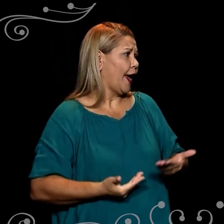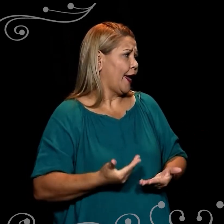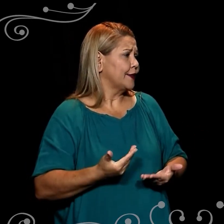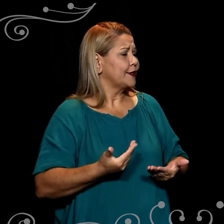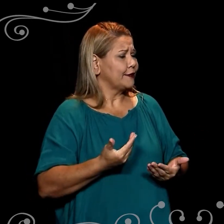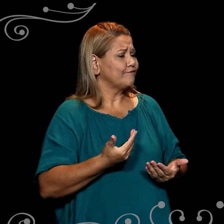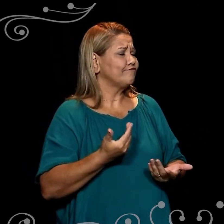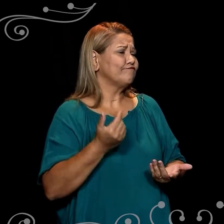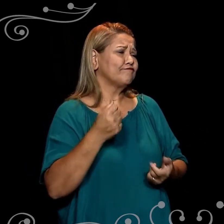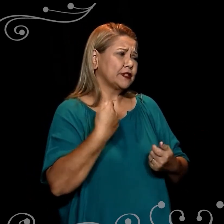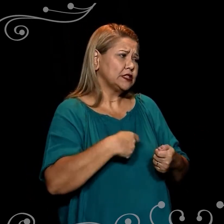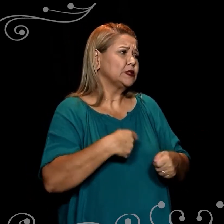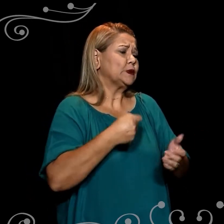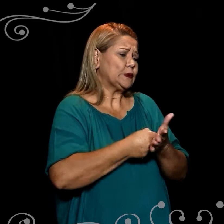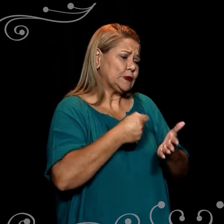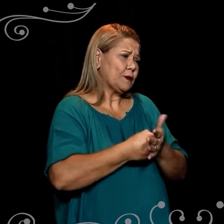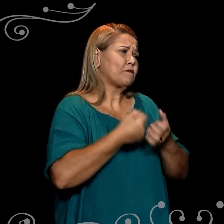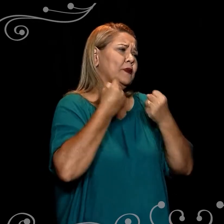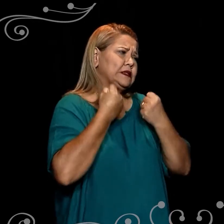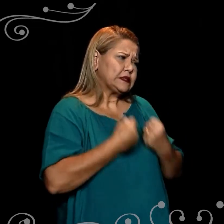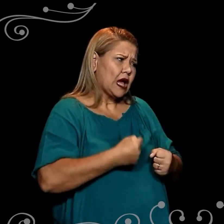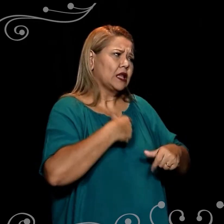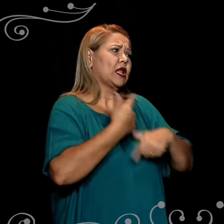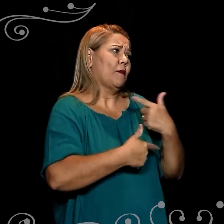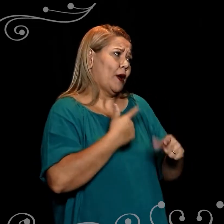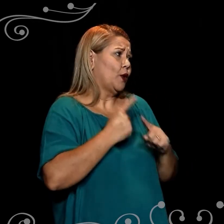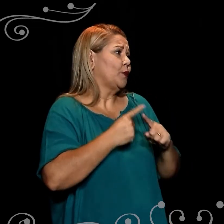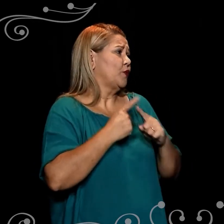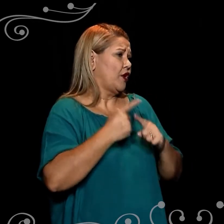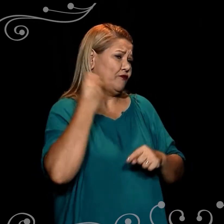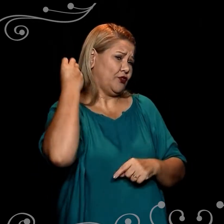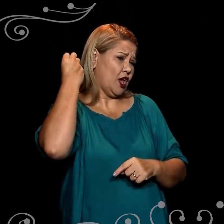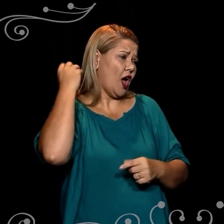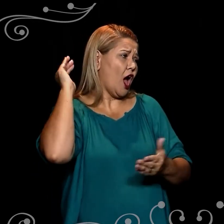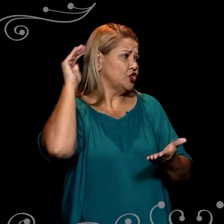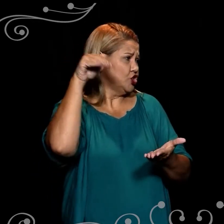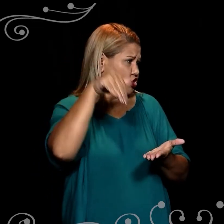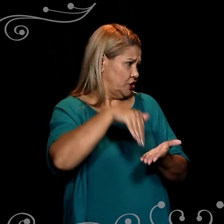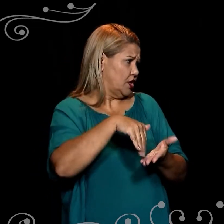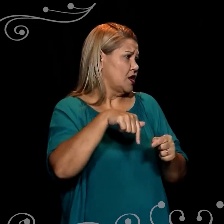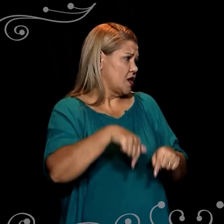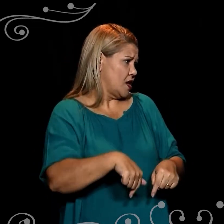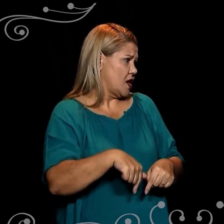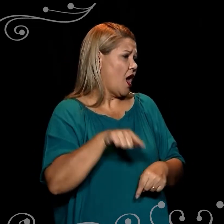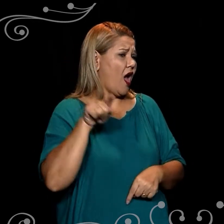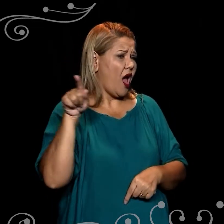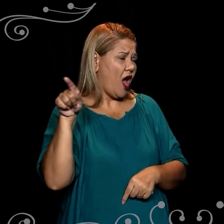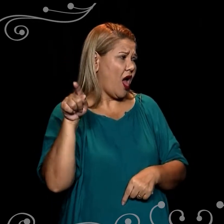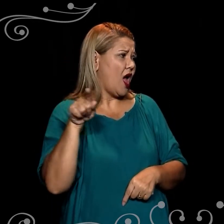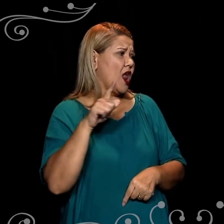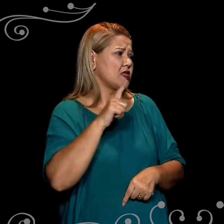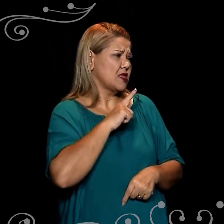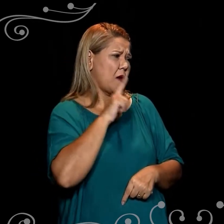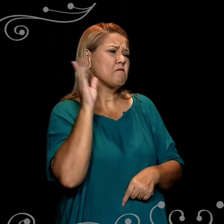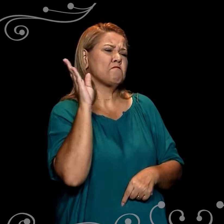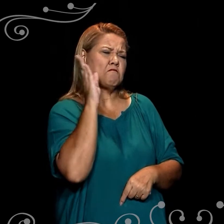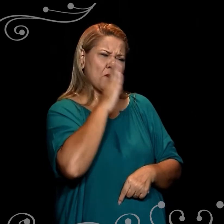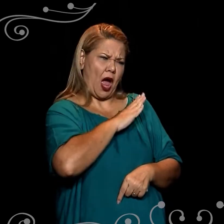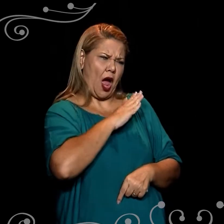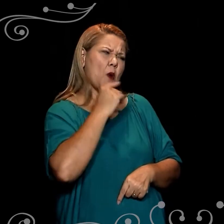trabalho bem pesado, pois durante a viagem ela havia se revelado uma pessoa preguiçosa e